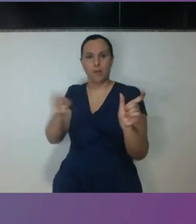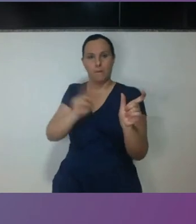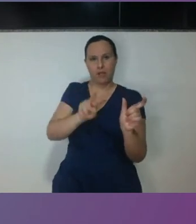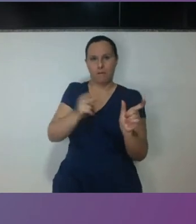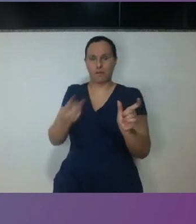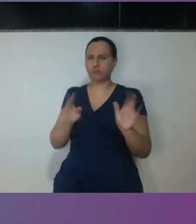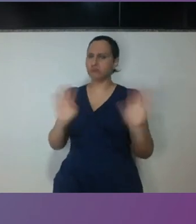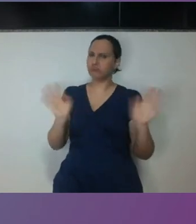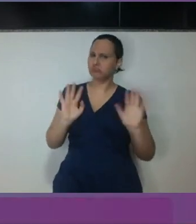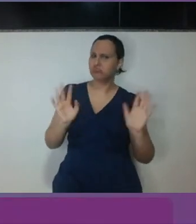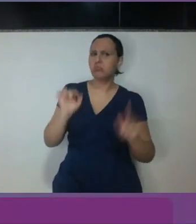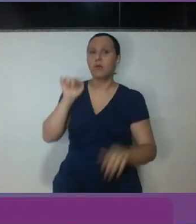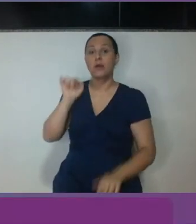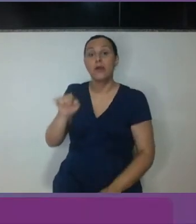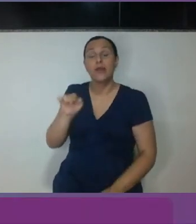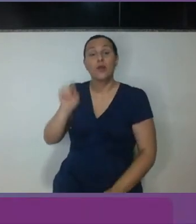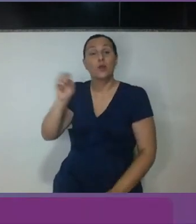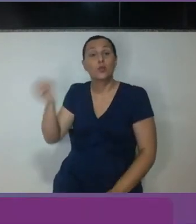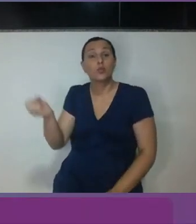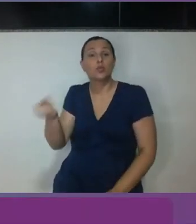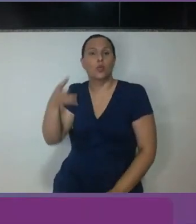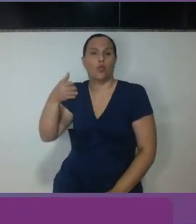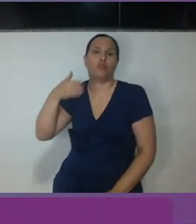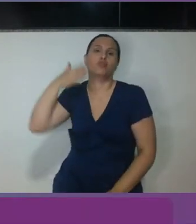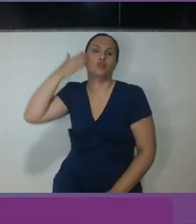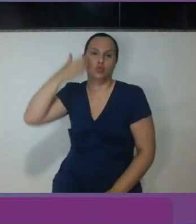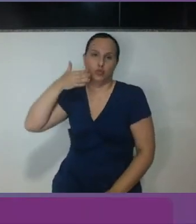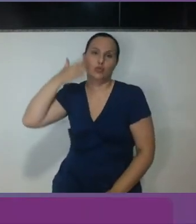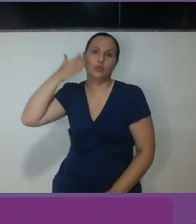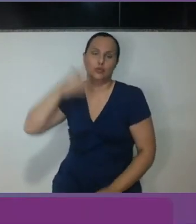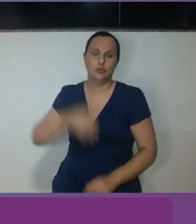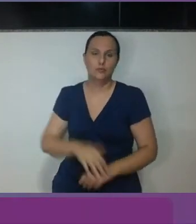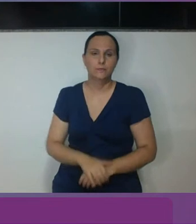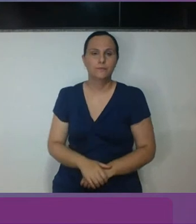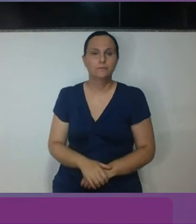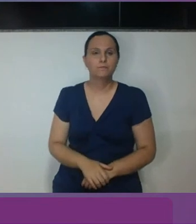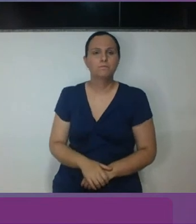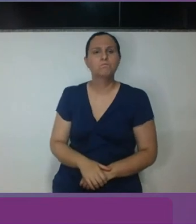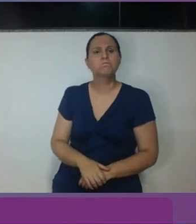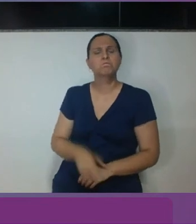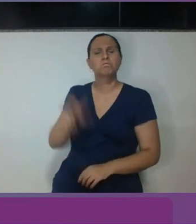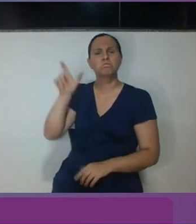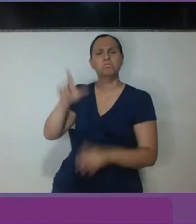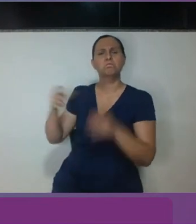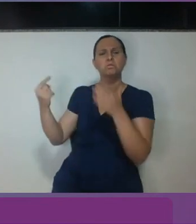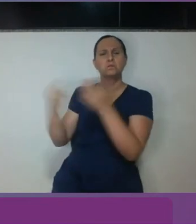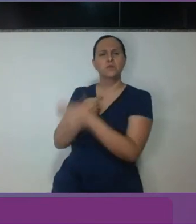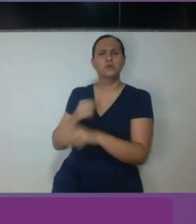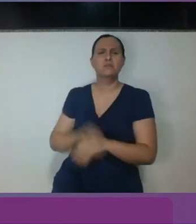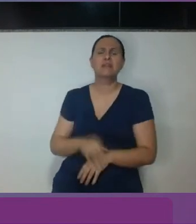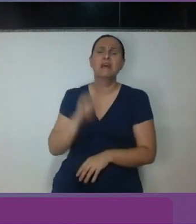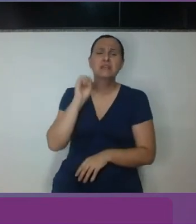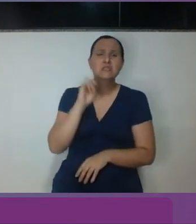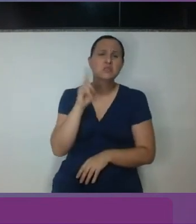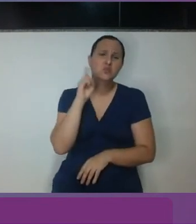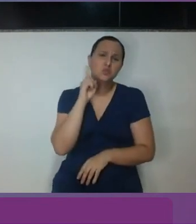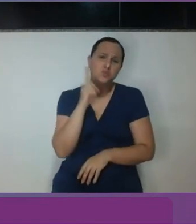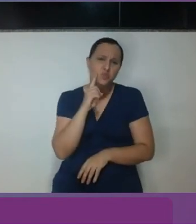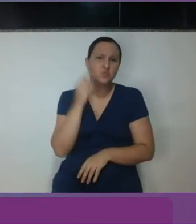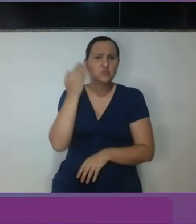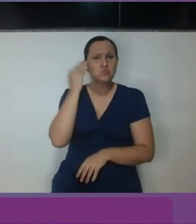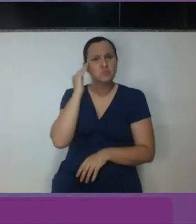escolhas tradutórias. Reni, professor, quando o surdo entende português, mas conhece a Libras mais antiga, e não